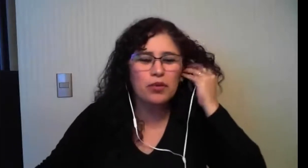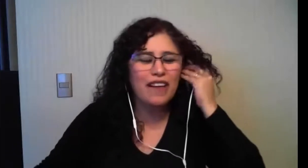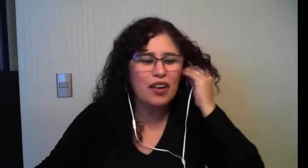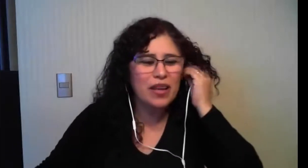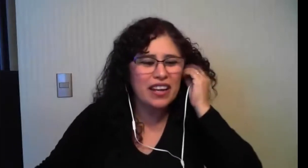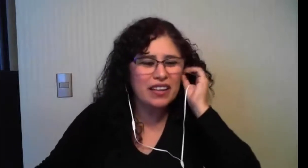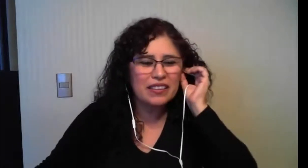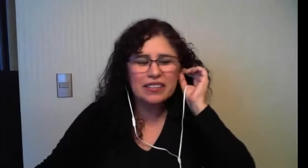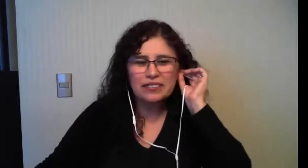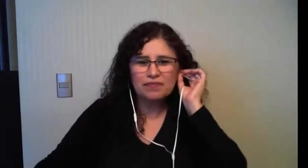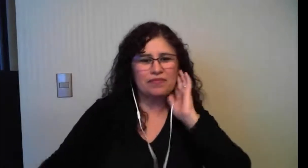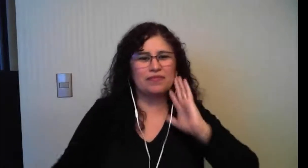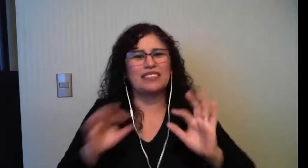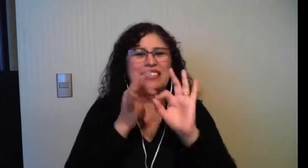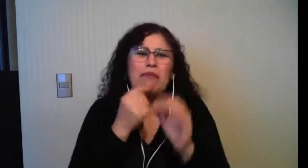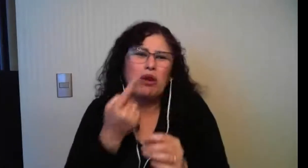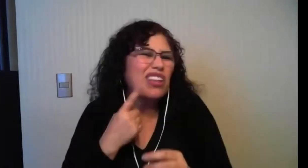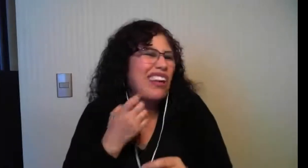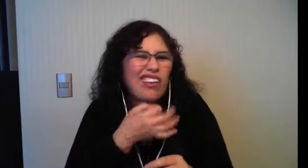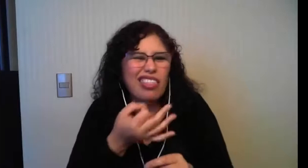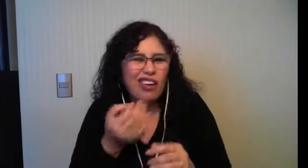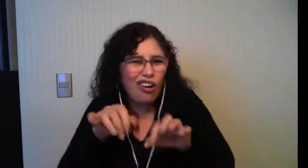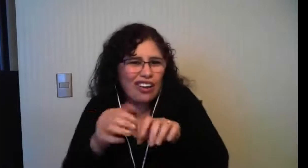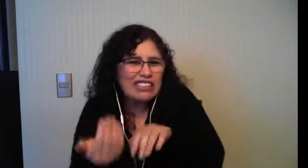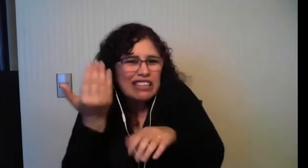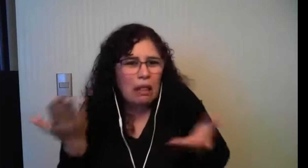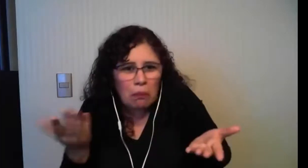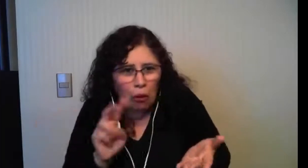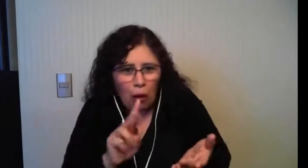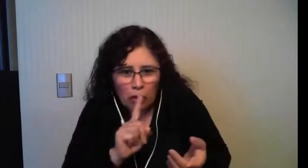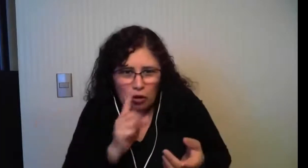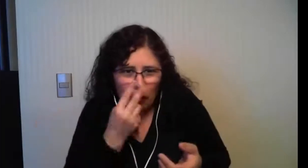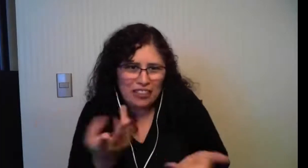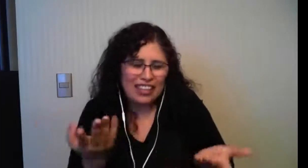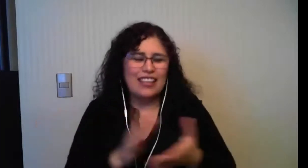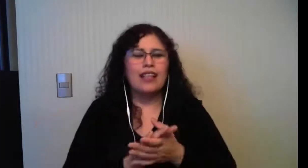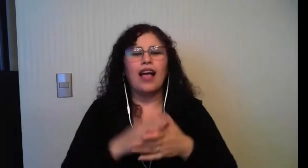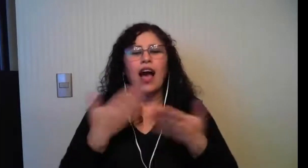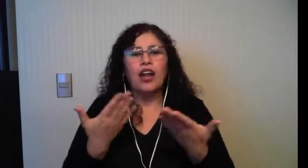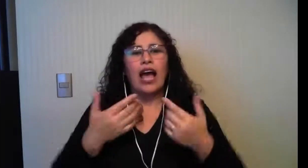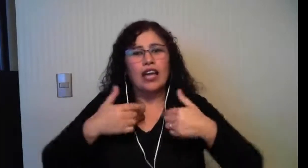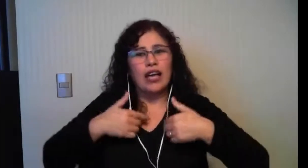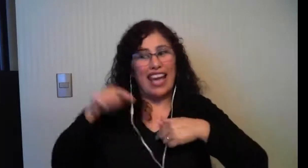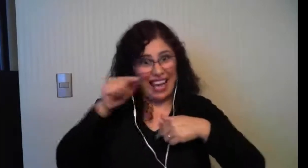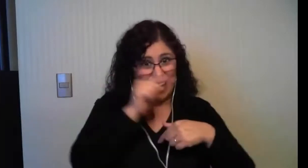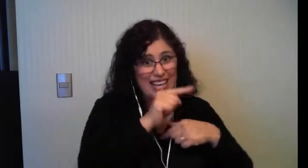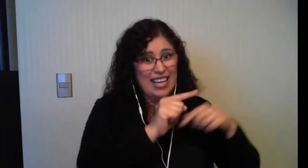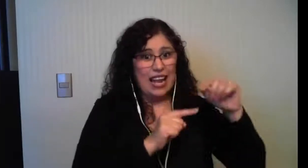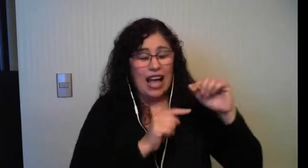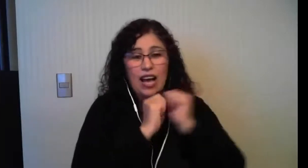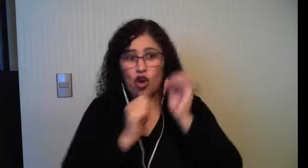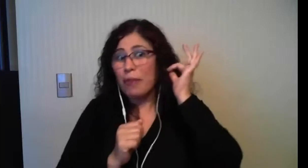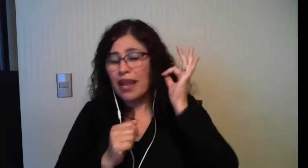qué preguntaba la compañera. sí, perdón, la compañera preguntaba si le iba a enviar material, ¿ya? Y lo voy a